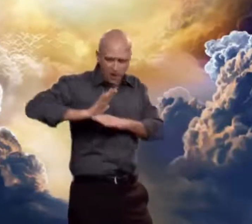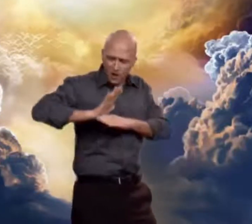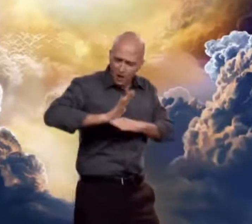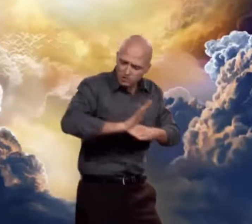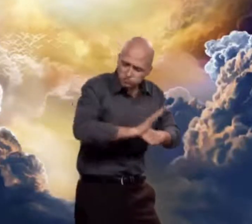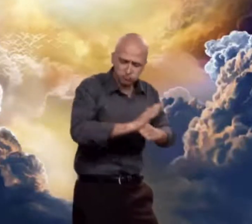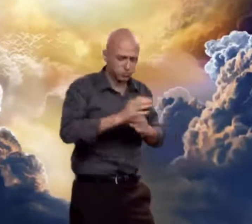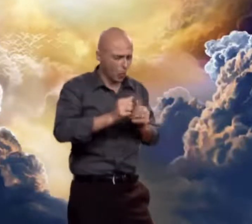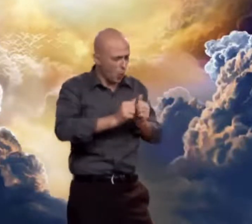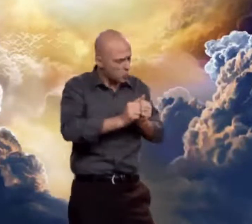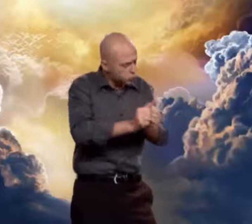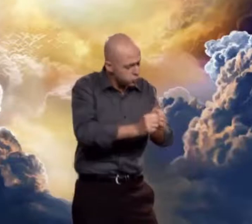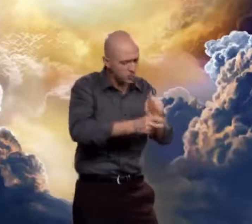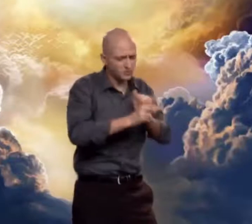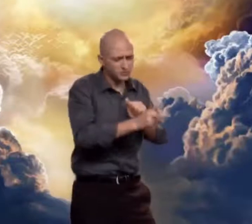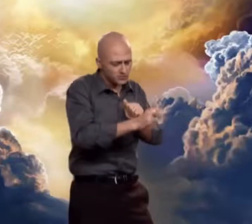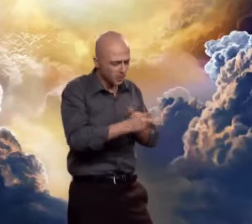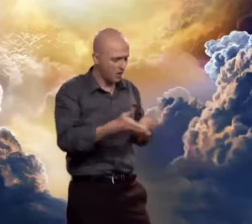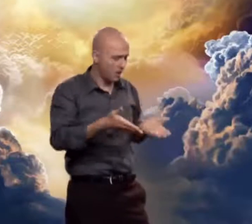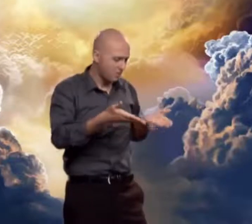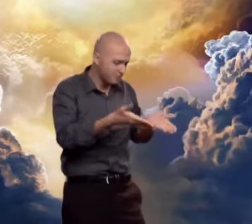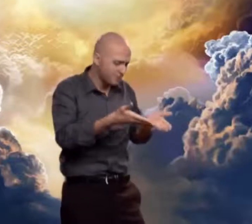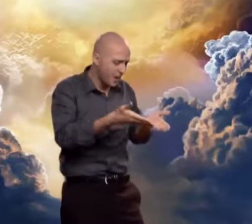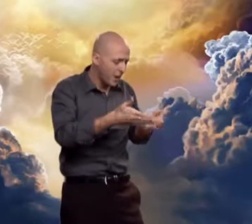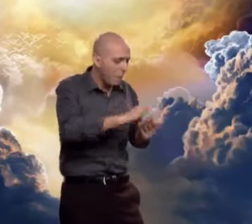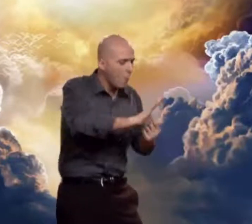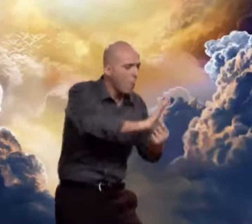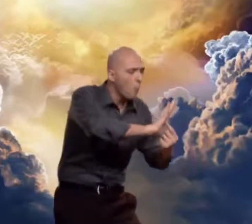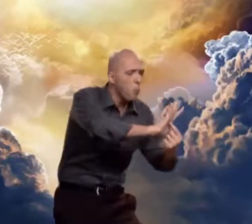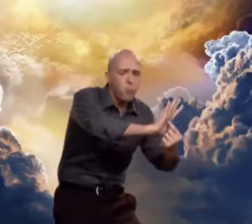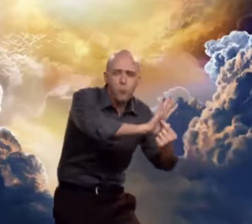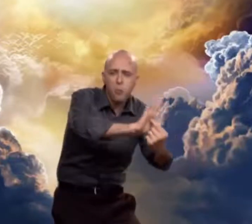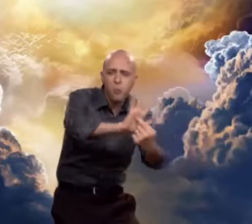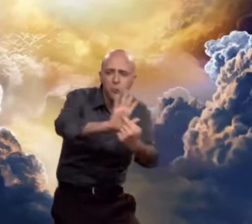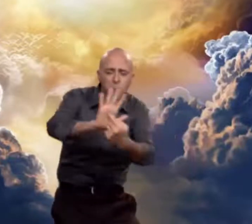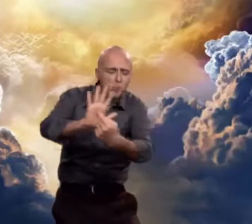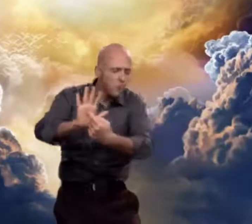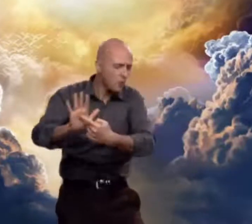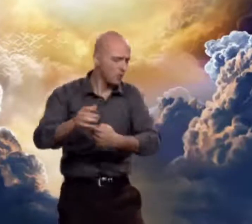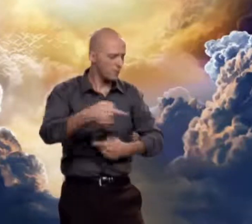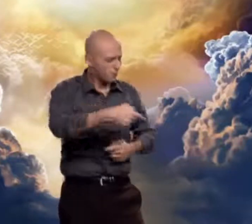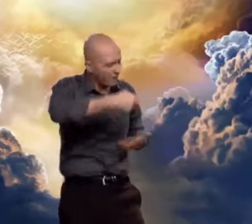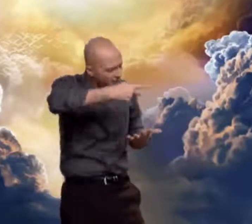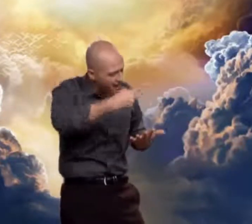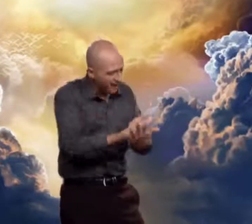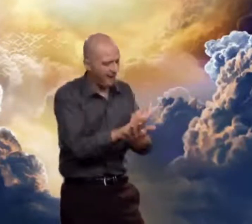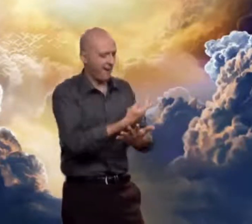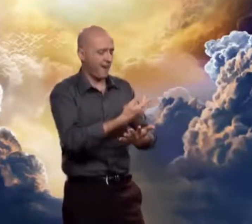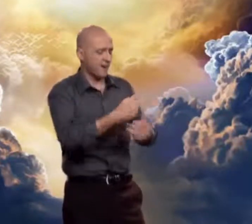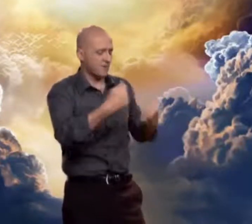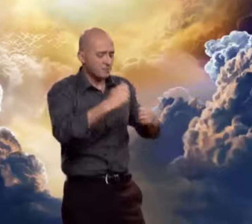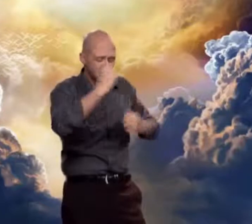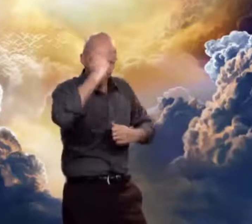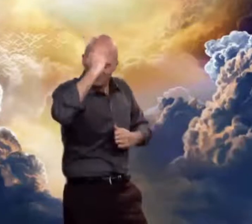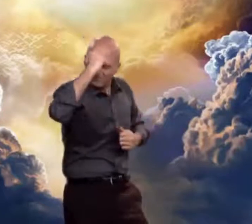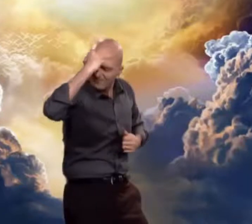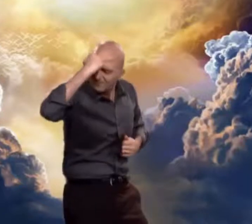anjos. Caso houvesse desejado voltar a Deus, satisfeito por ocupar o lugar a ele designado, teria